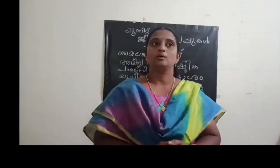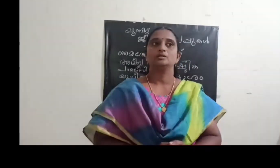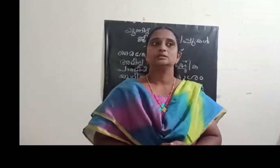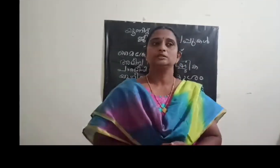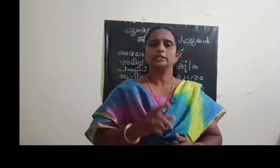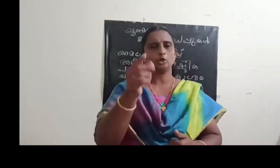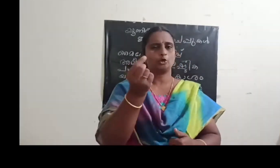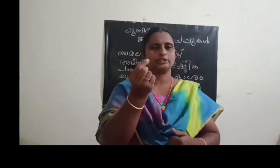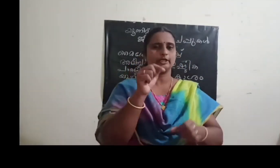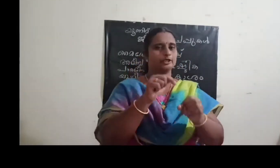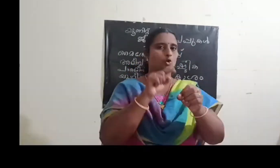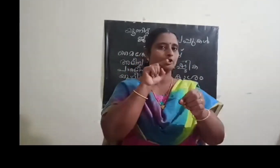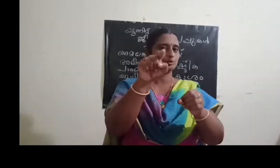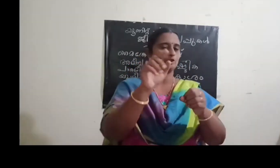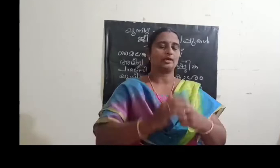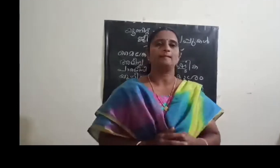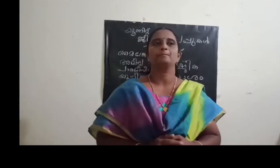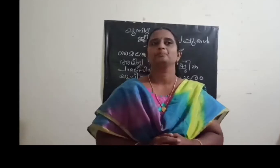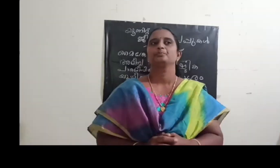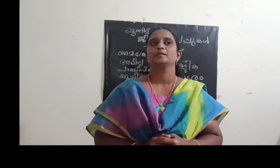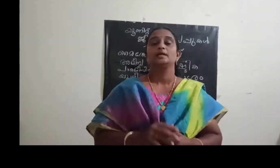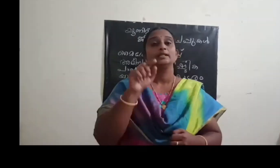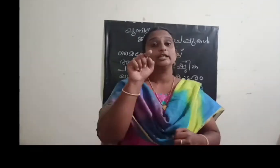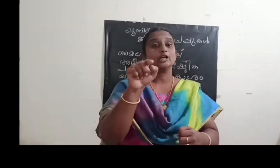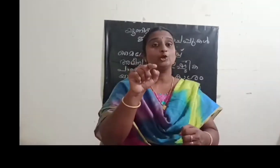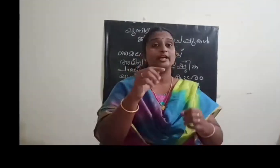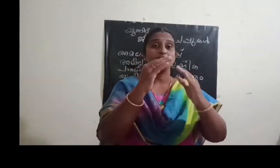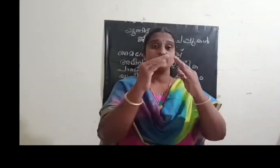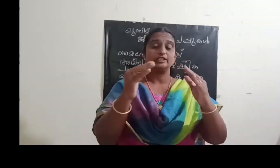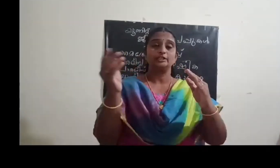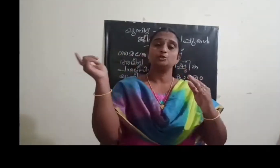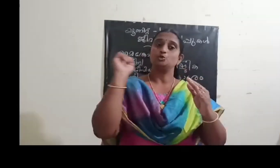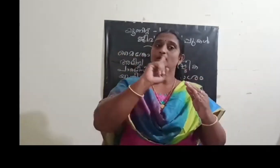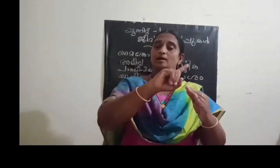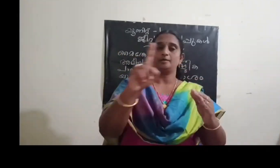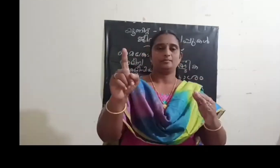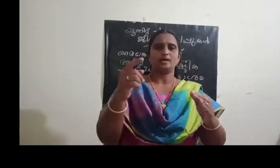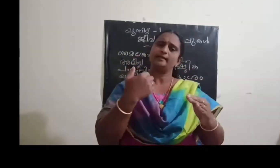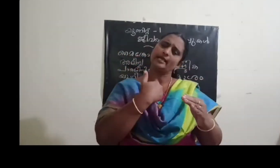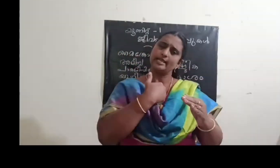ഇപ്പോ ഞാൻ നിങ്ങളോട് ഒരു ചെറിയ ചോദ്യം ചോദിക്കാം. നിങ്ങളുടെ വീടിന്റെ ചുറ്റുപാടും, അല്ലെങ്കിൽ